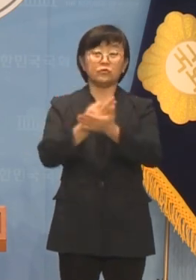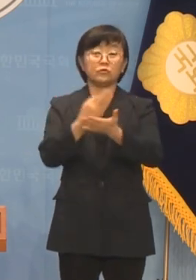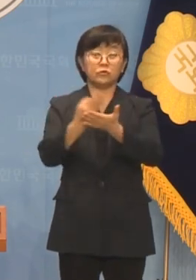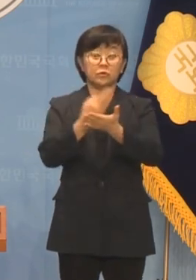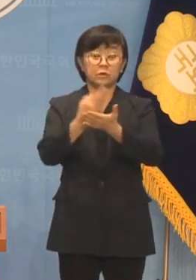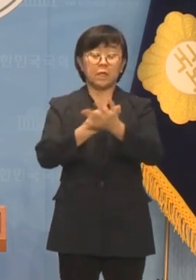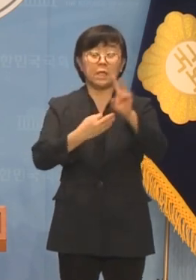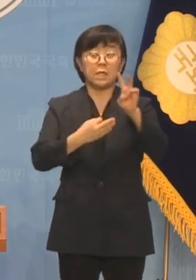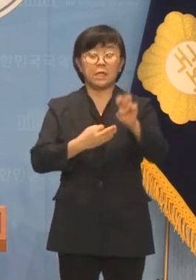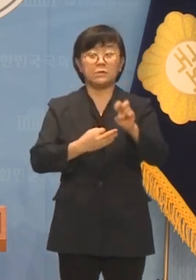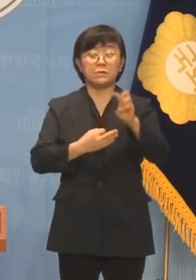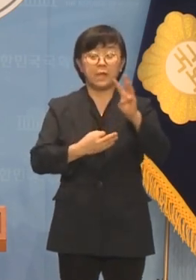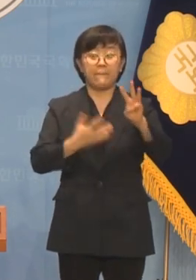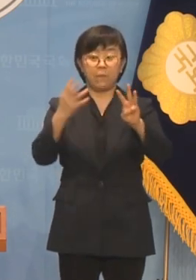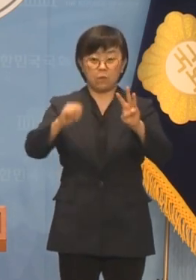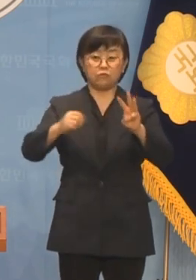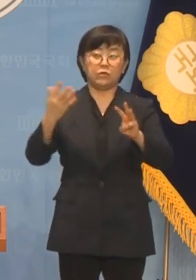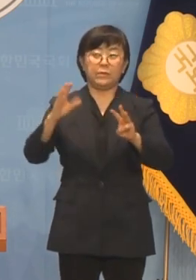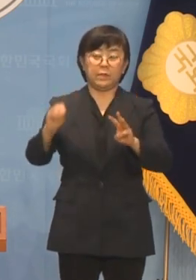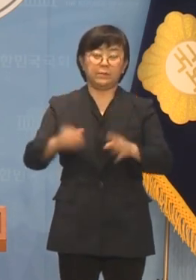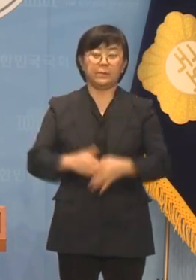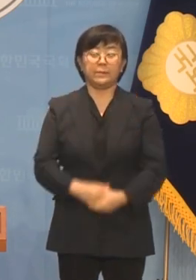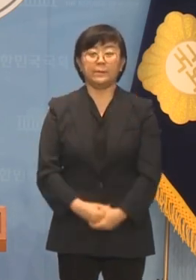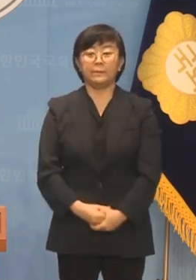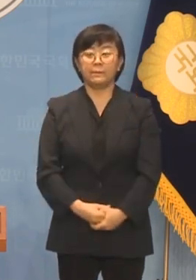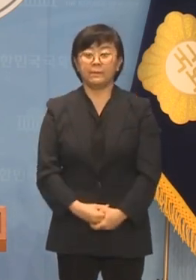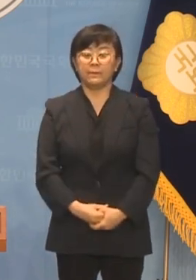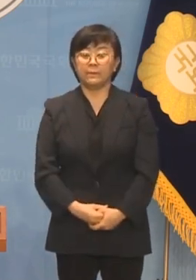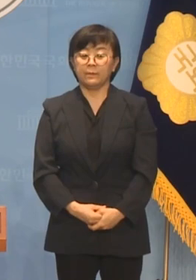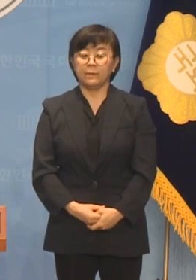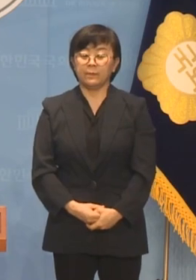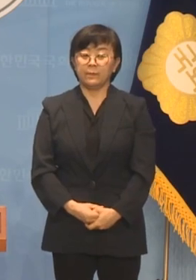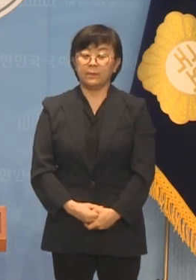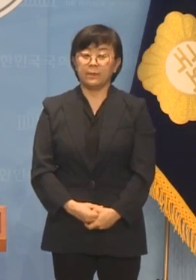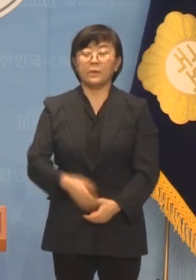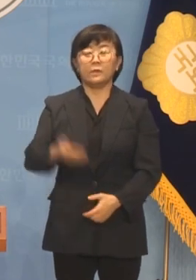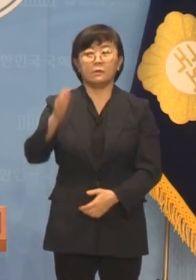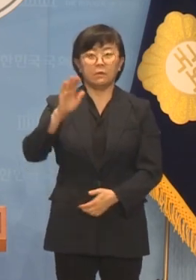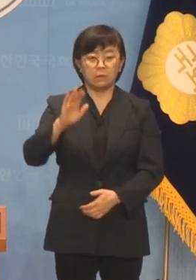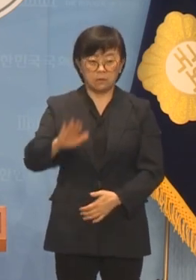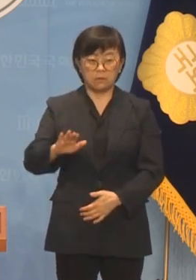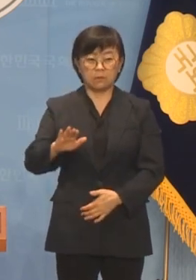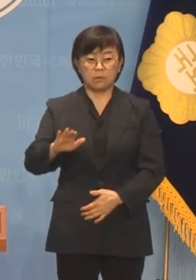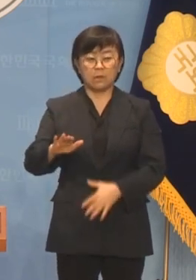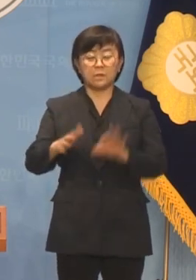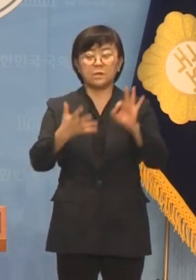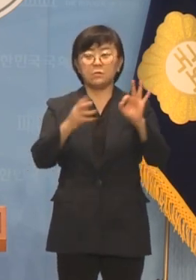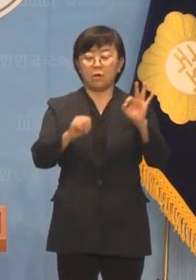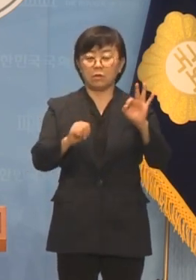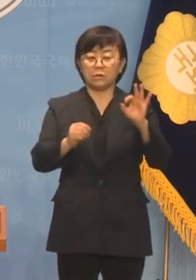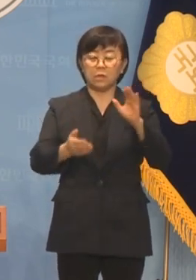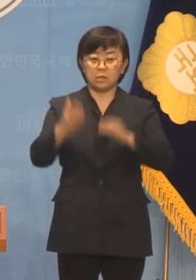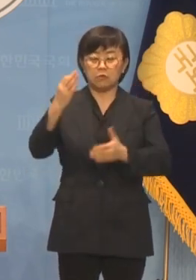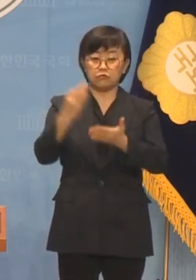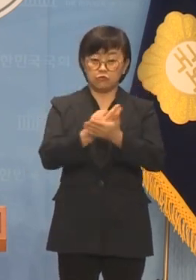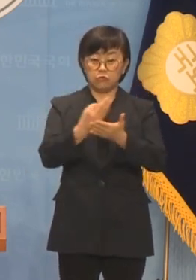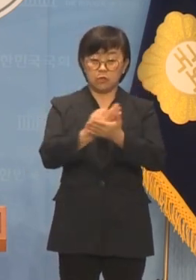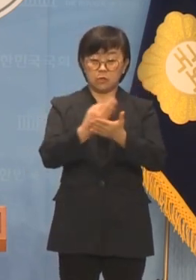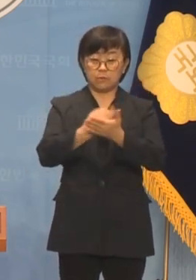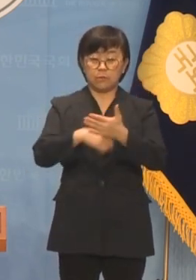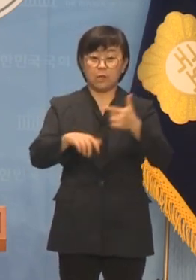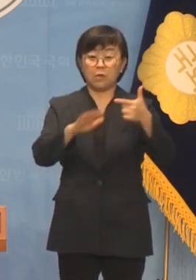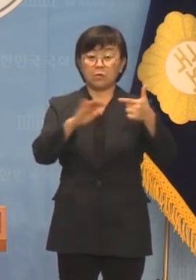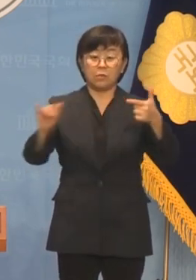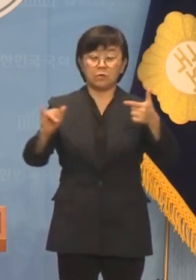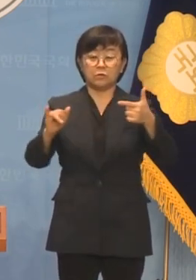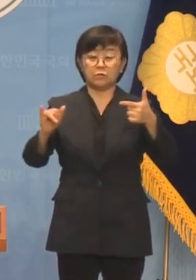약 23억 9천만 원에 달한다고 합니다. 그런데 10억대 이상 수익을 올린 쩐주 6명